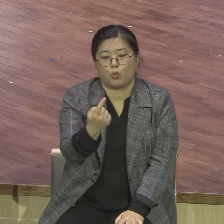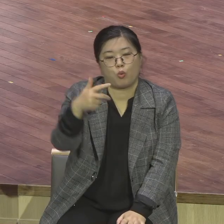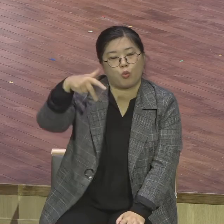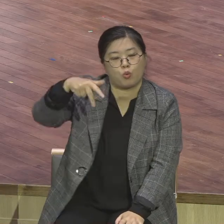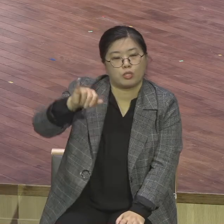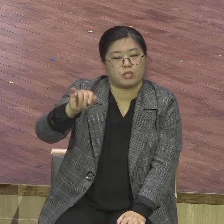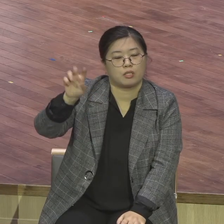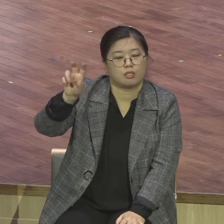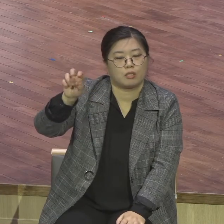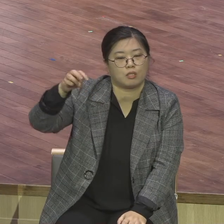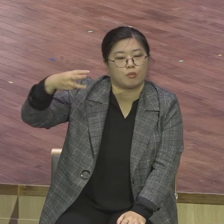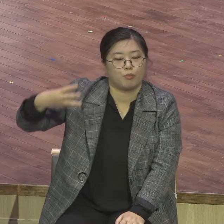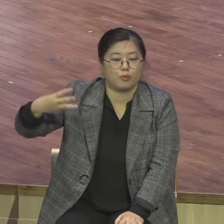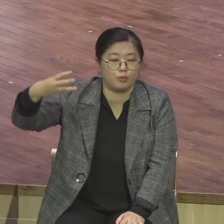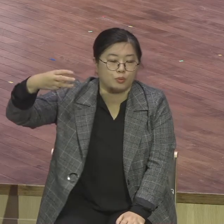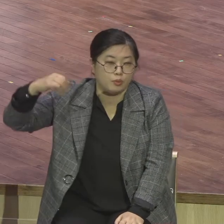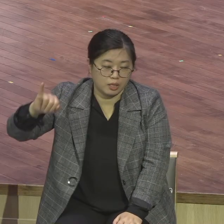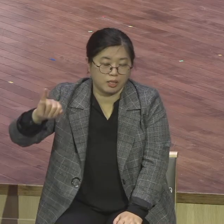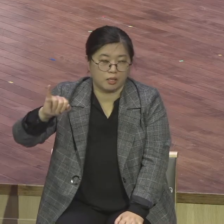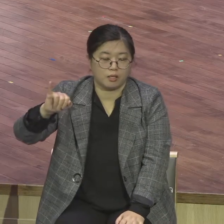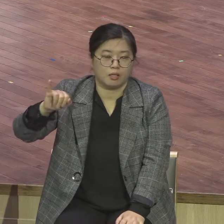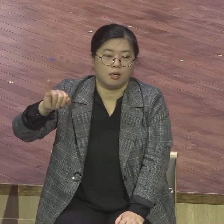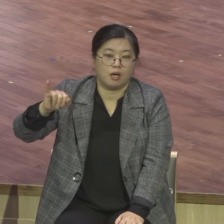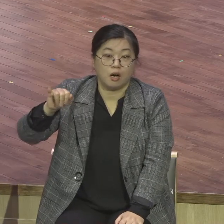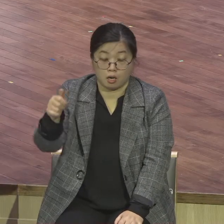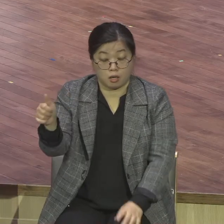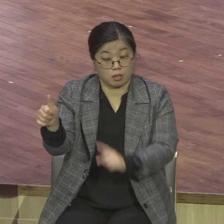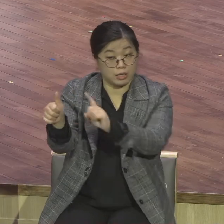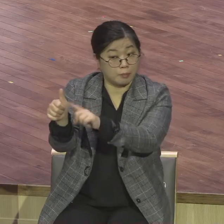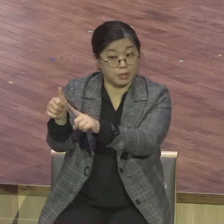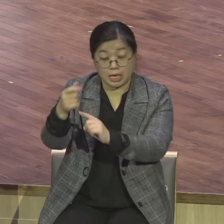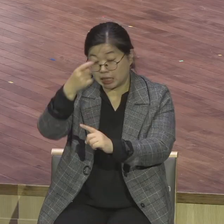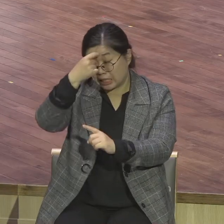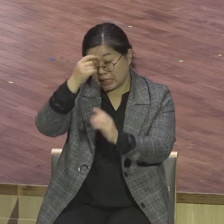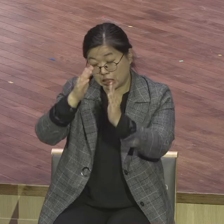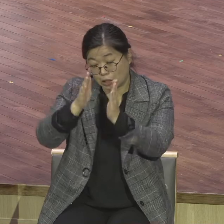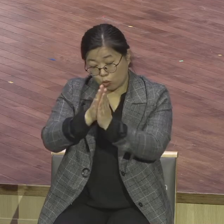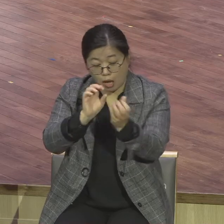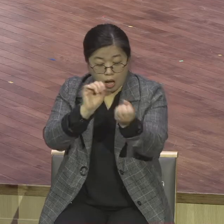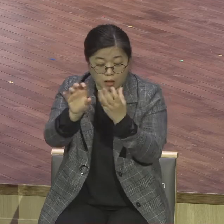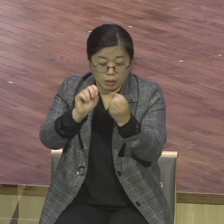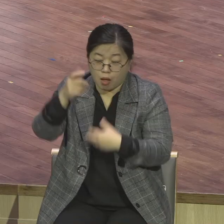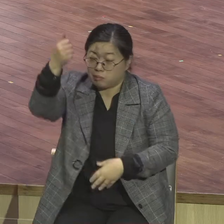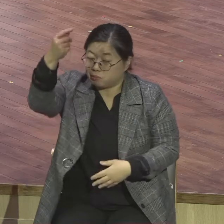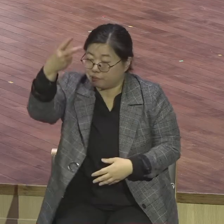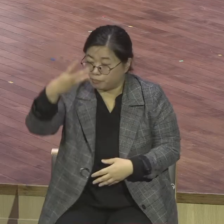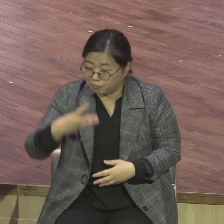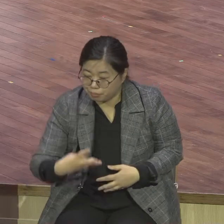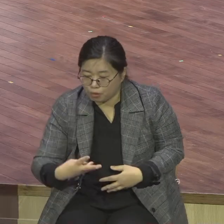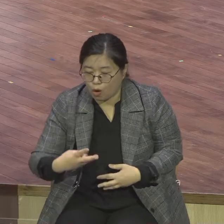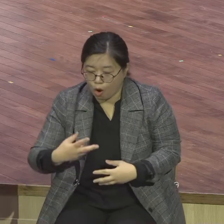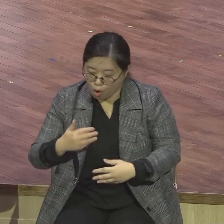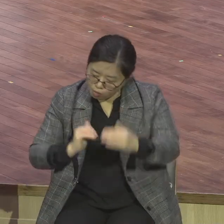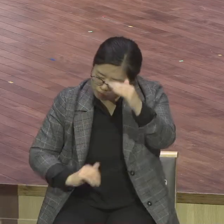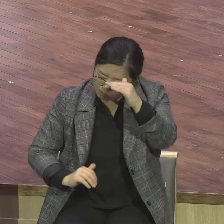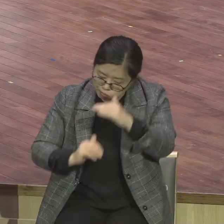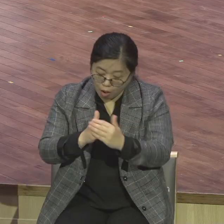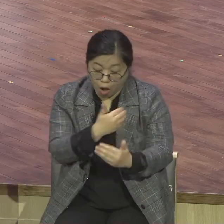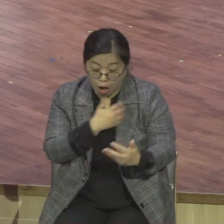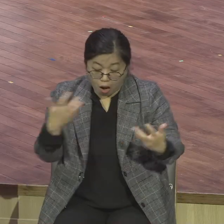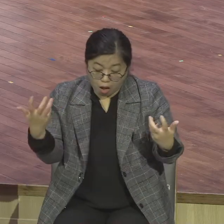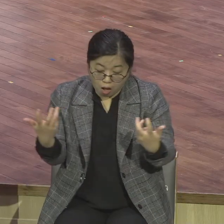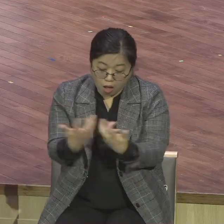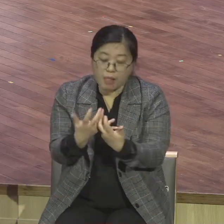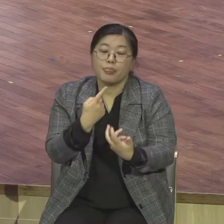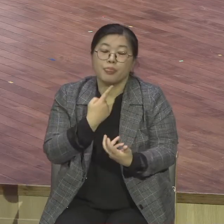방석에 구멍이 뻥 나가 있죠, 두 개가. 여기에서 다 응답받은 겁니다. 방석에 얼마나 무릎을 꿇었던지 방석에